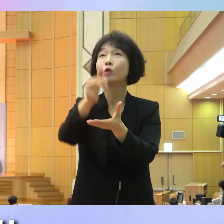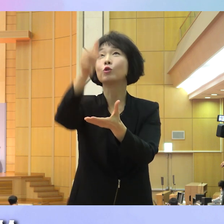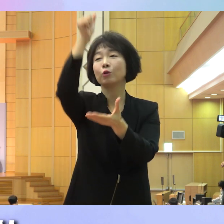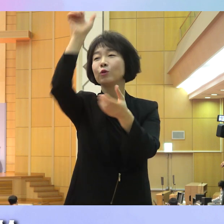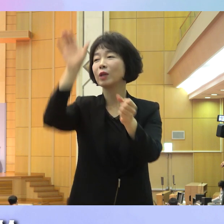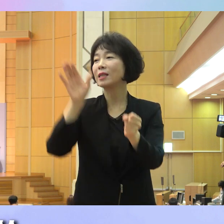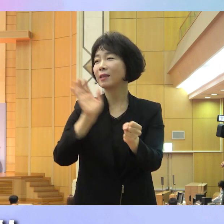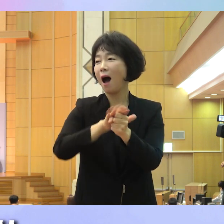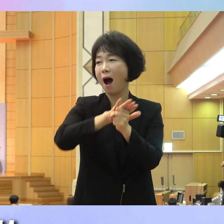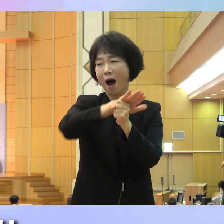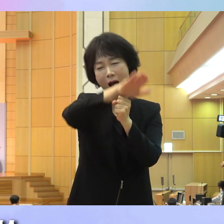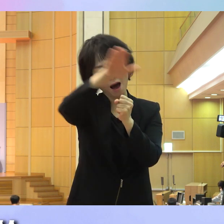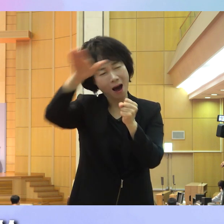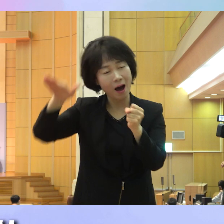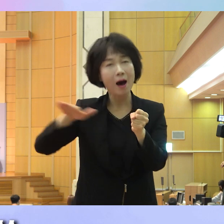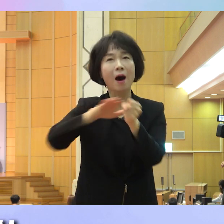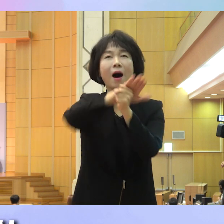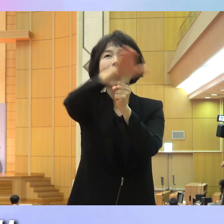찬송하겠네. 주의